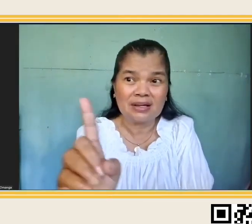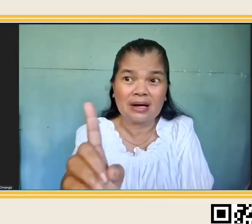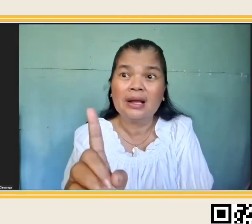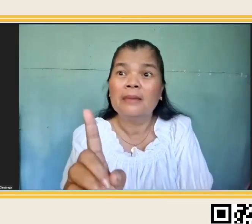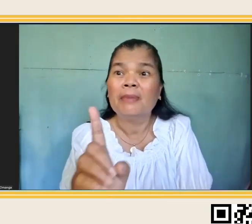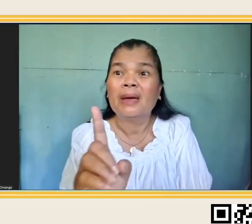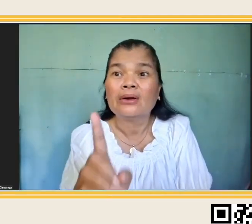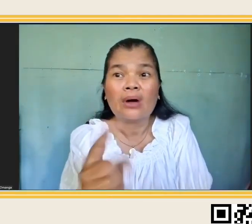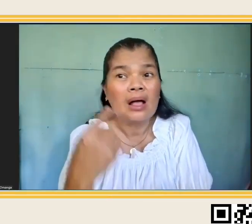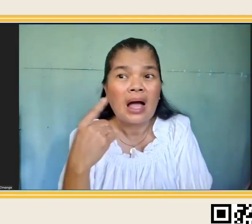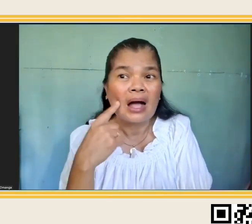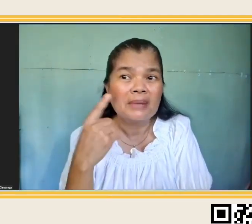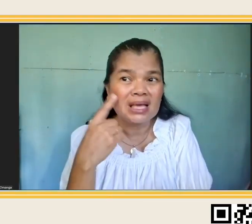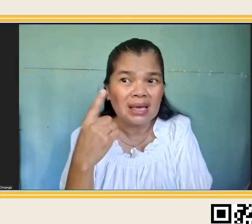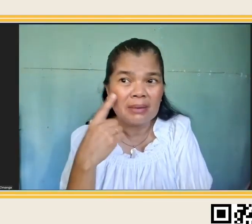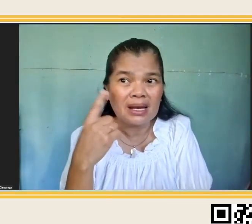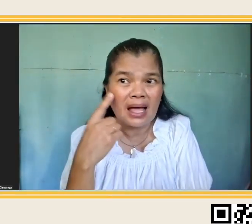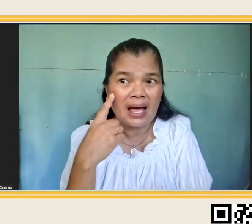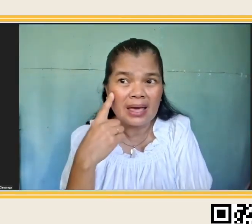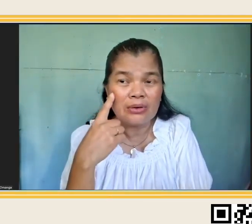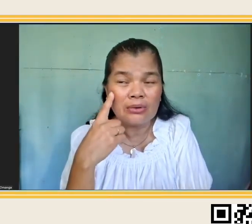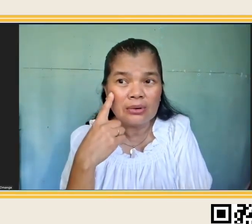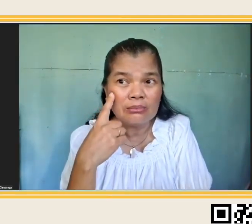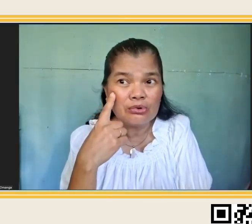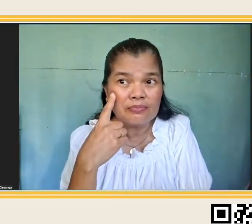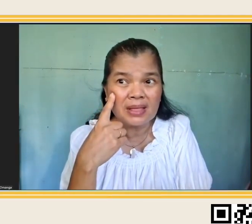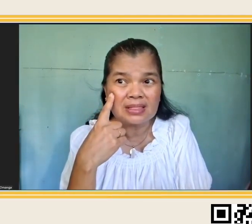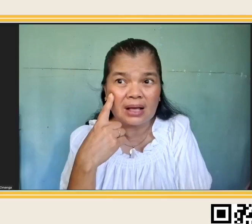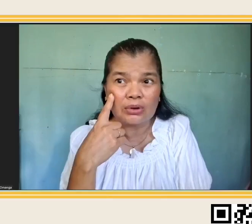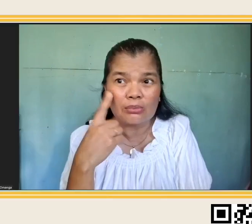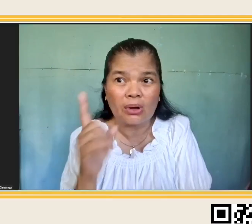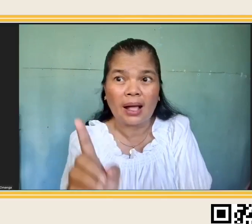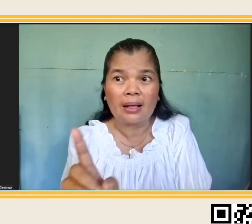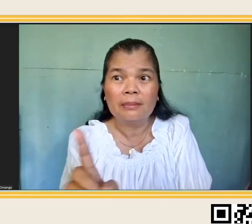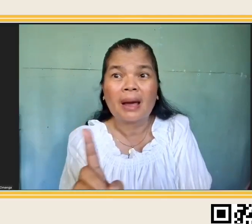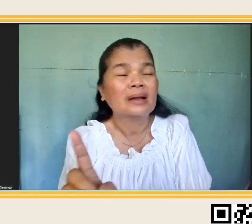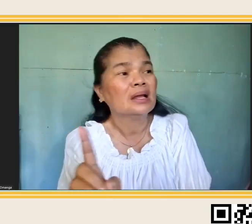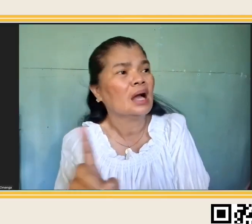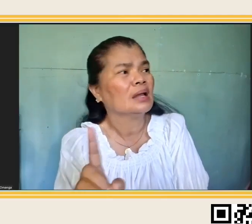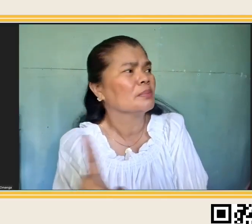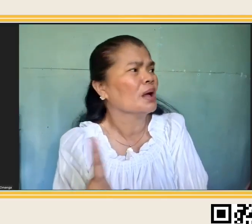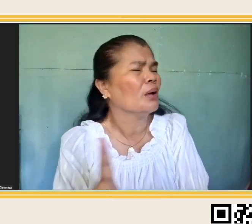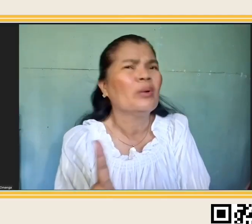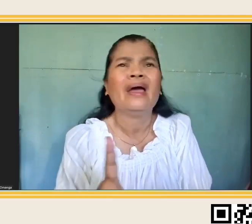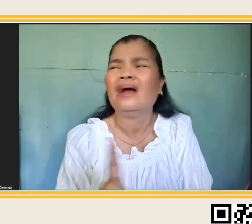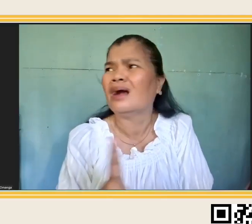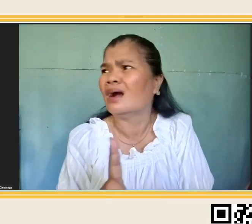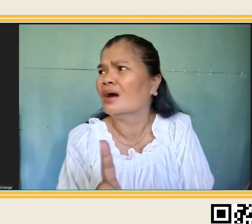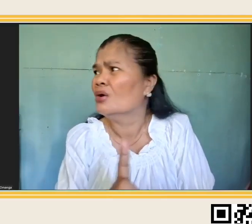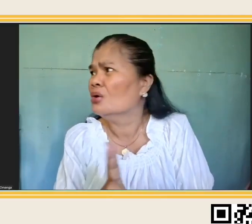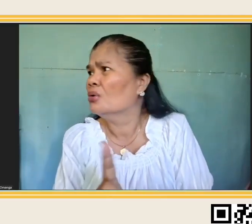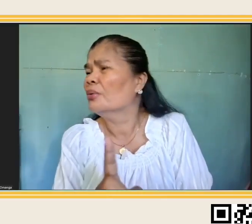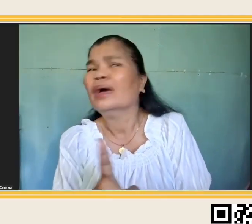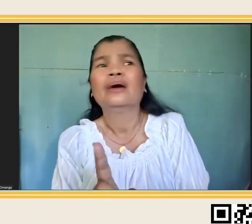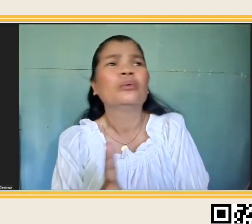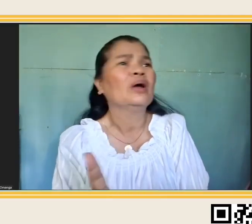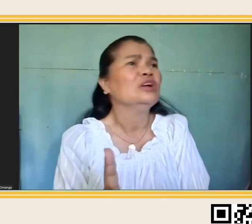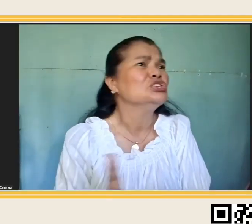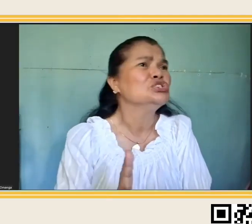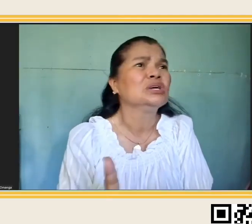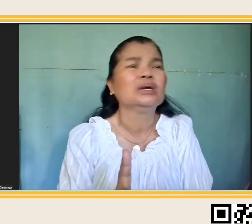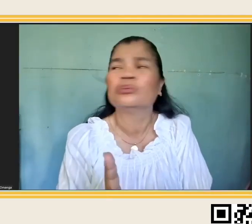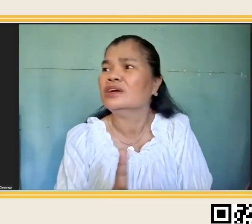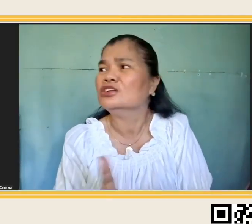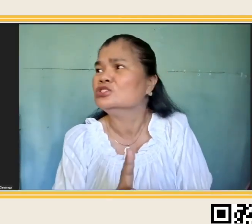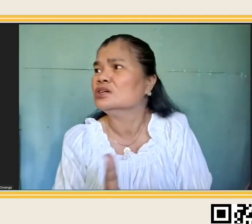index finger. Pero, ang mag-iba na ay yung movement ng yung mukha. Parang naghahanap ka. Where? Where? Where